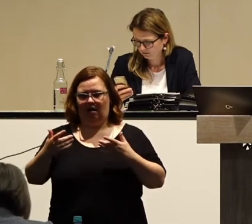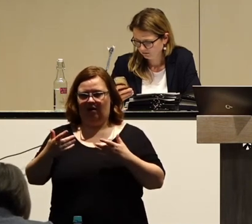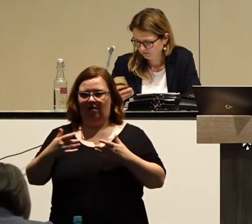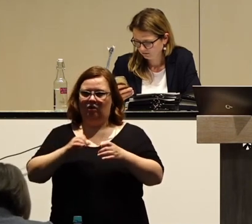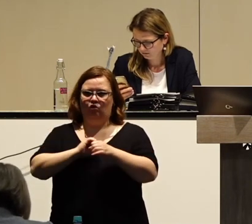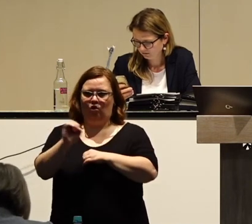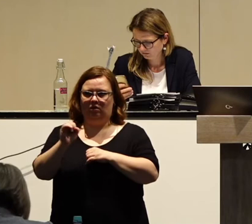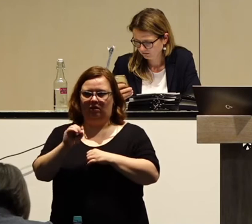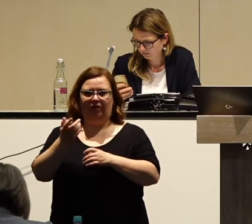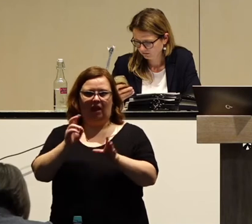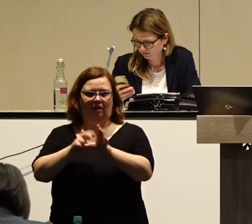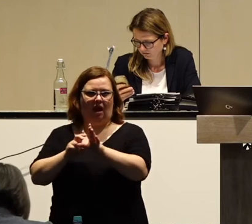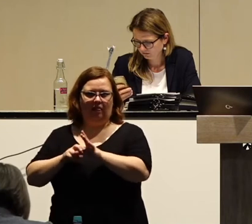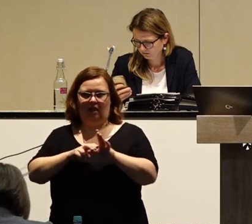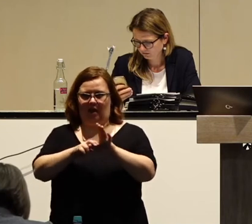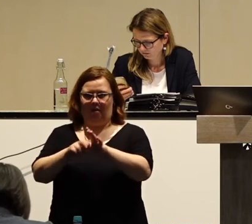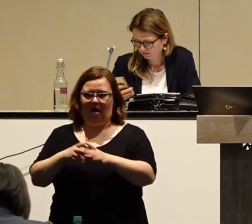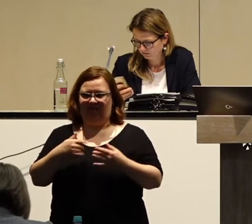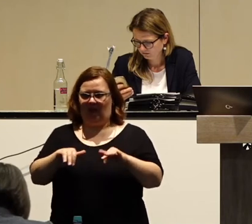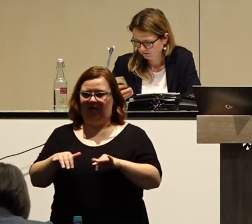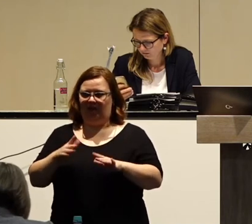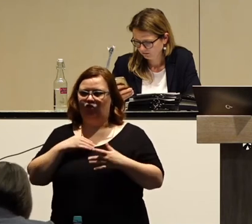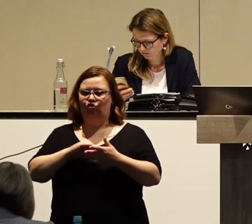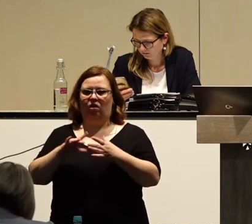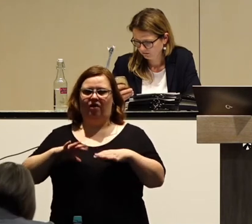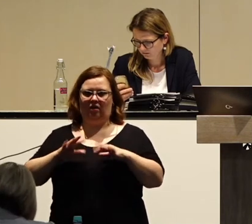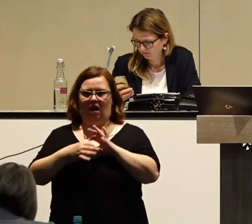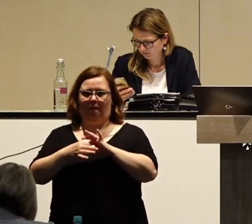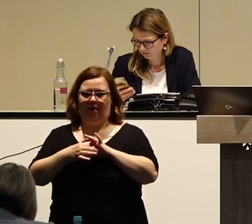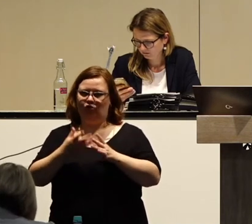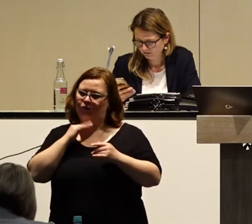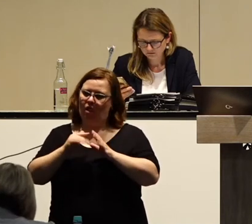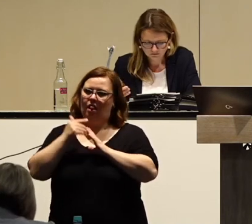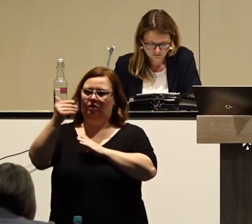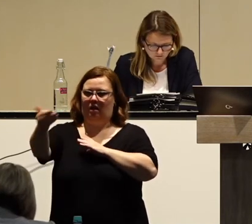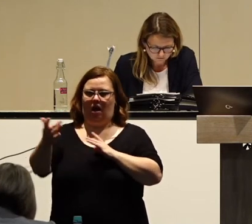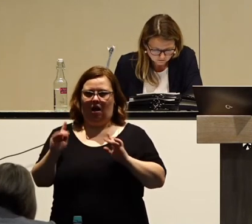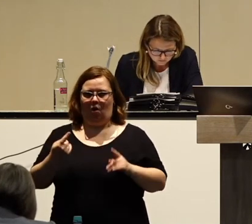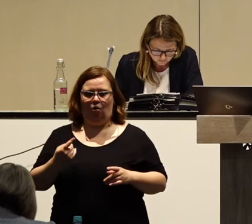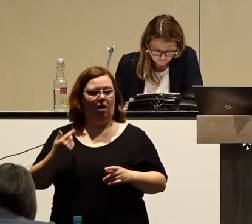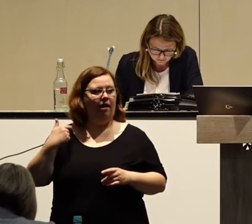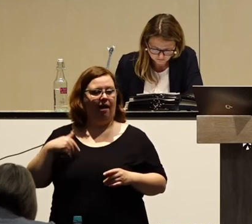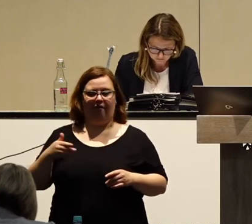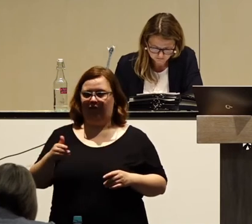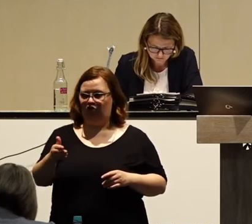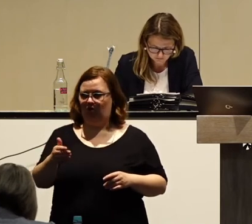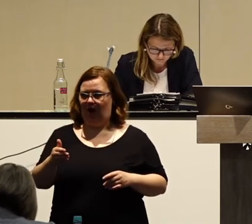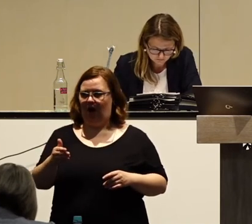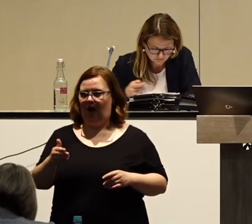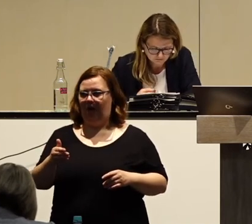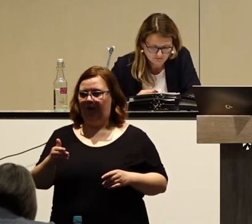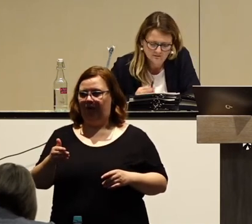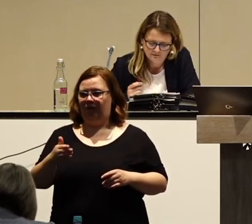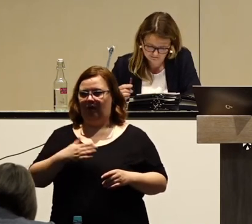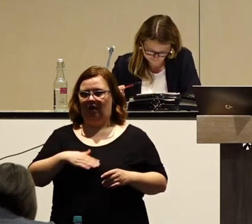die Teilnahme von der Zufälligkeit der Anwesenheit in den Schulferien abhängig machen. Herr Fischer, an der Stelle würde ich gerne mal